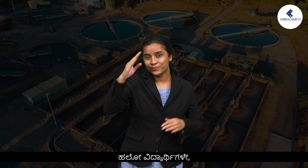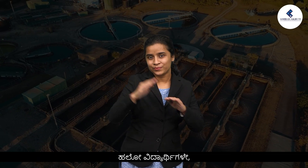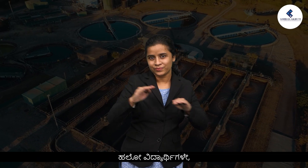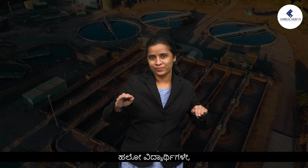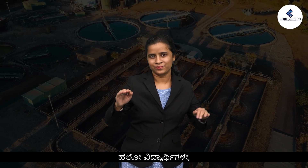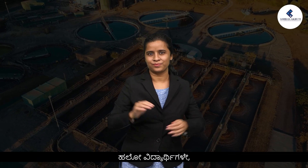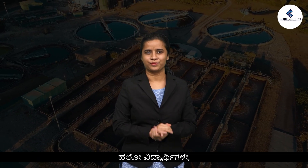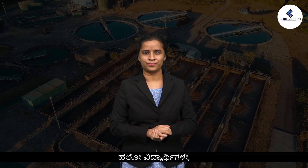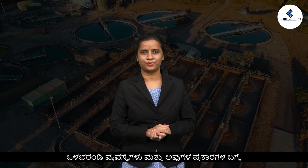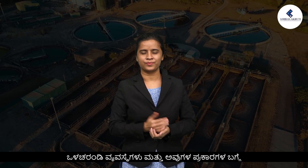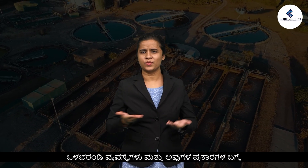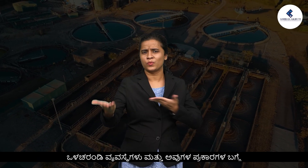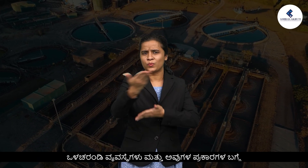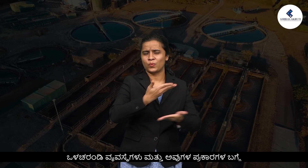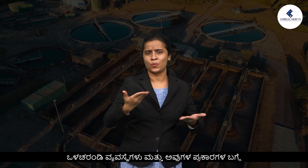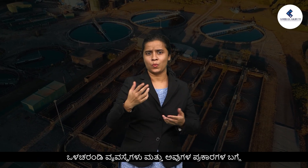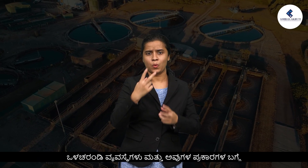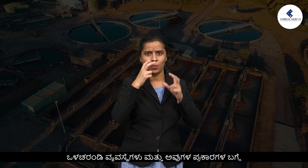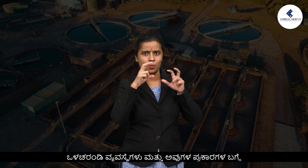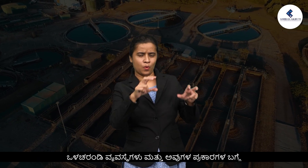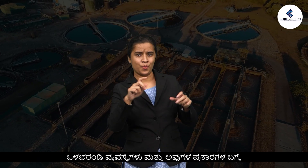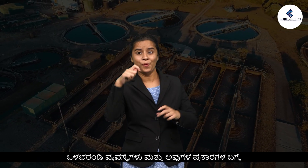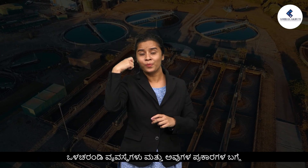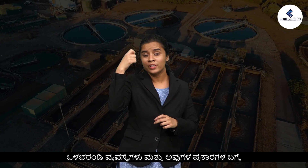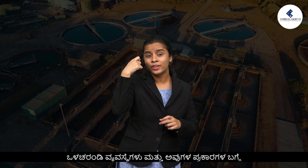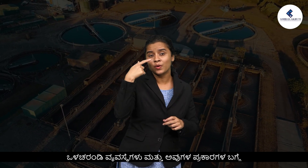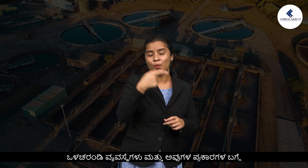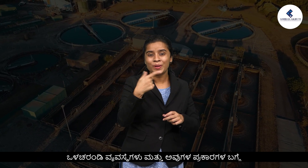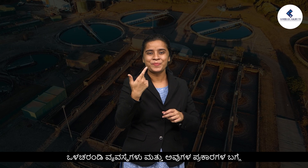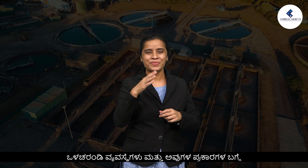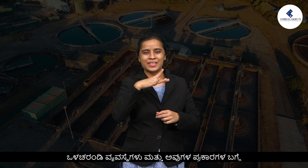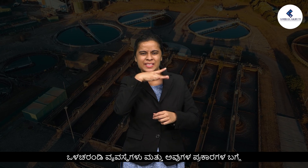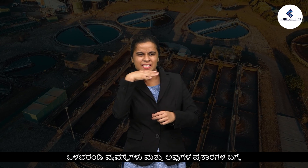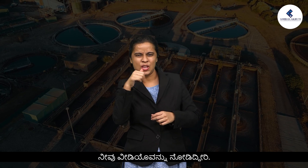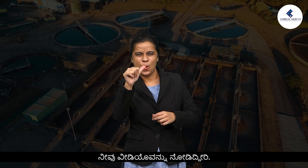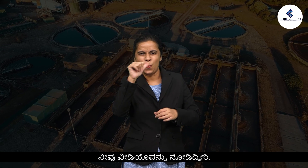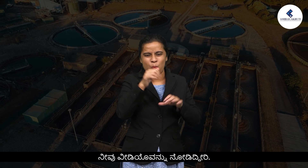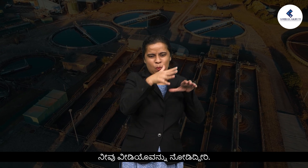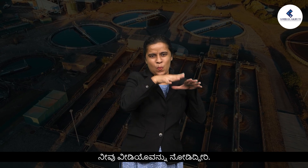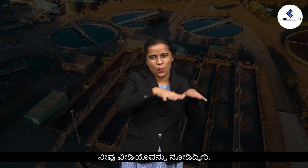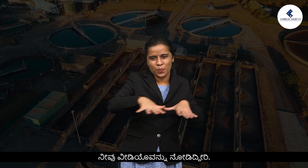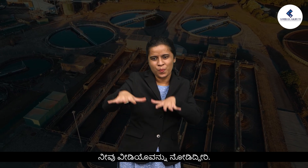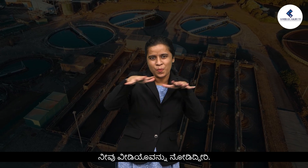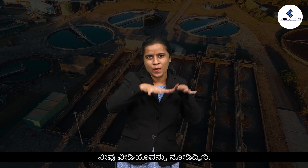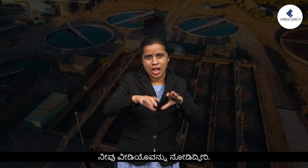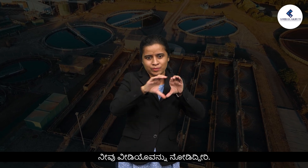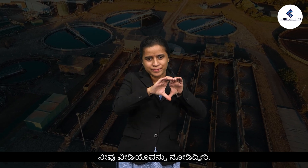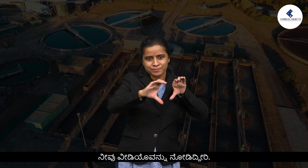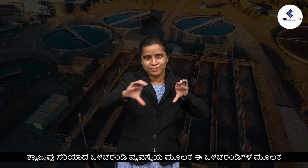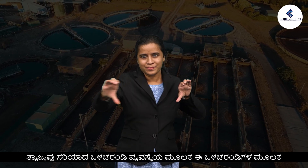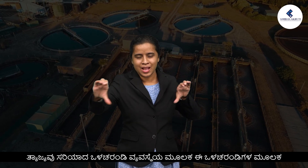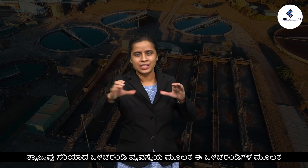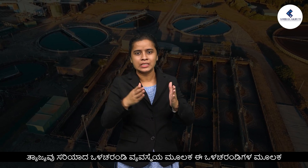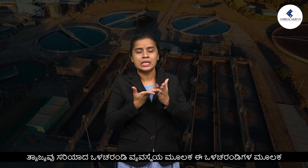ಹೆಲೋ ವಿದ್ಯಾರ್ಥಿಗಳೇ, ಒಳಚರಂಡಿ ವ್ಯವಸ್ಥೆಗಳು ಮತ್ತು ಅವುಗಳ ಪ್ರಕಾರಗಳ ಬಗ್ಗೆ ನೀವು ವಿಡಿಯೋವನ್ನು